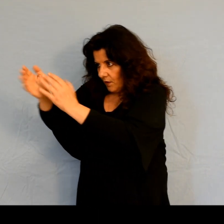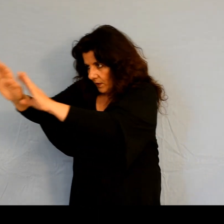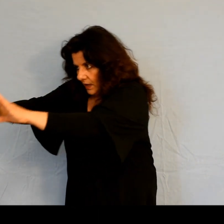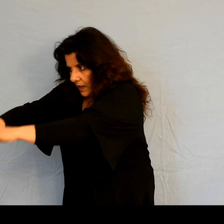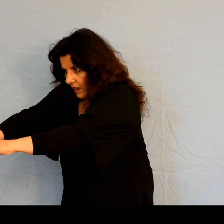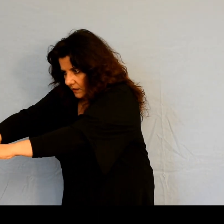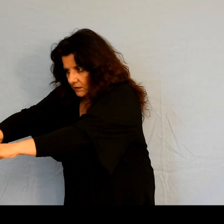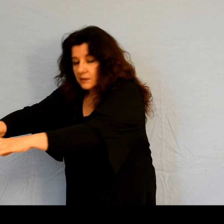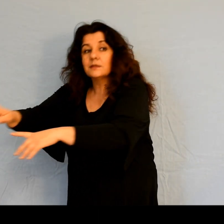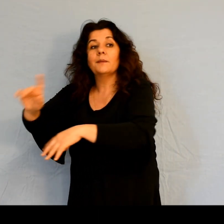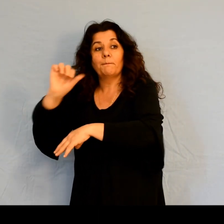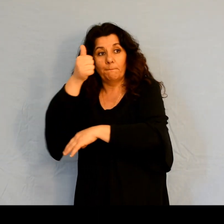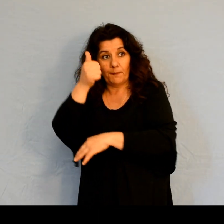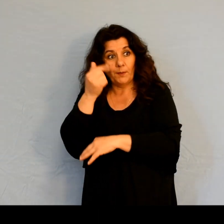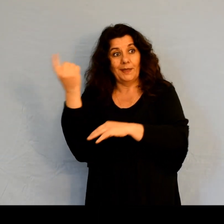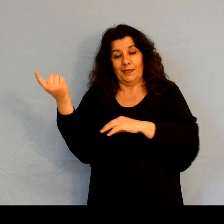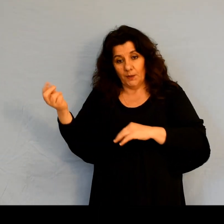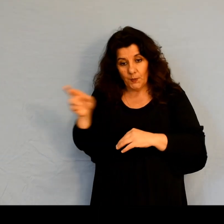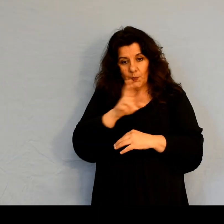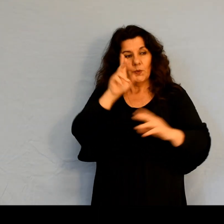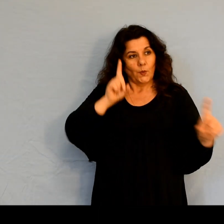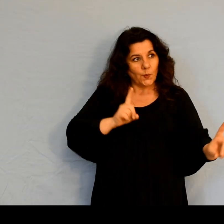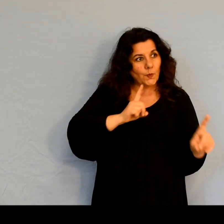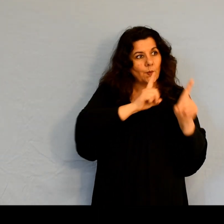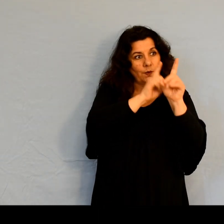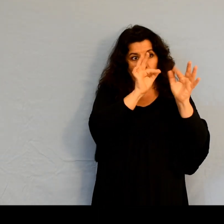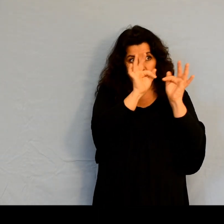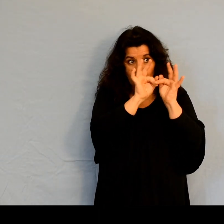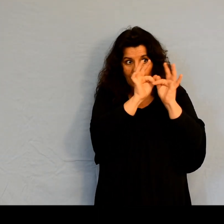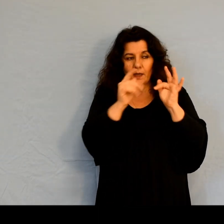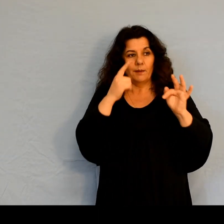et ensuite viens présenter ton offrande.